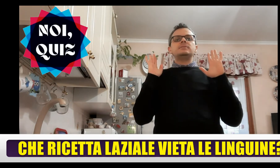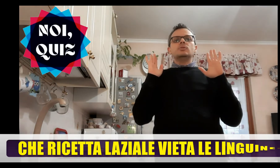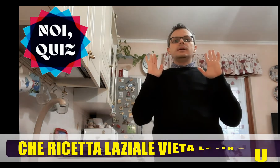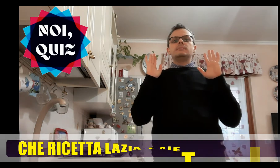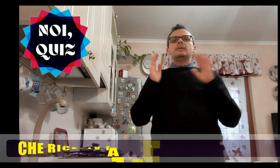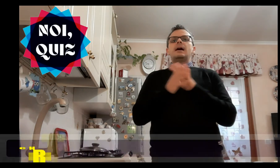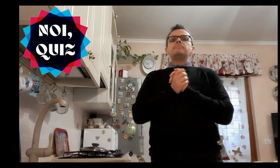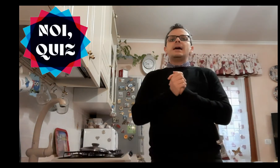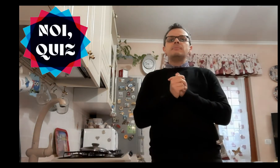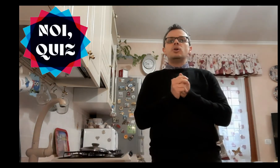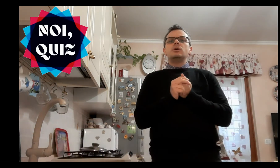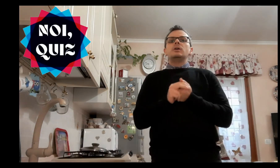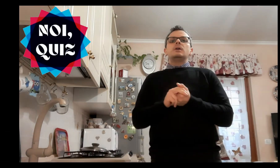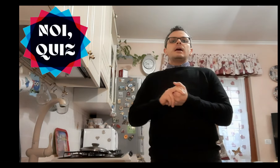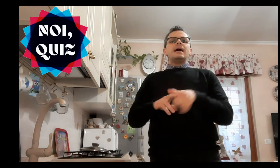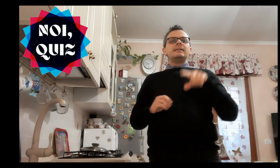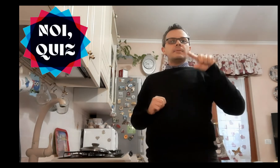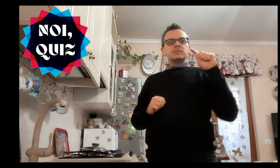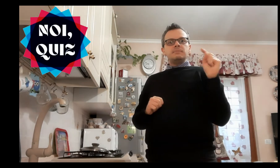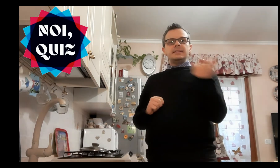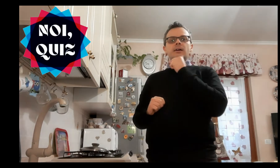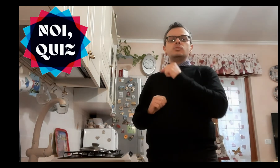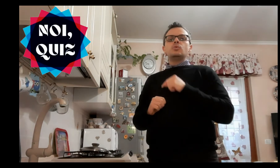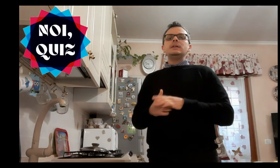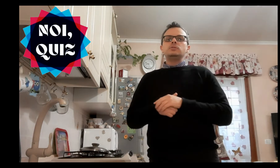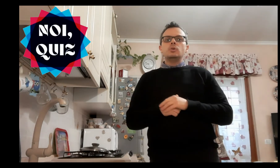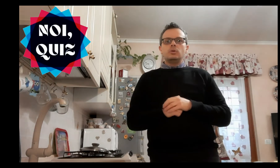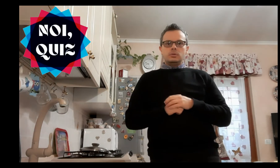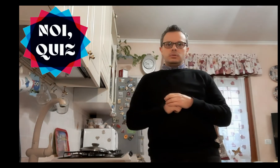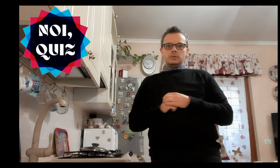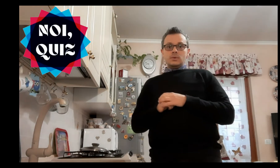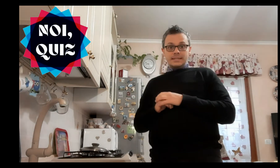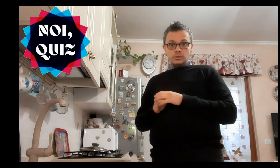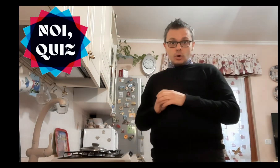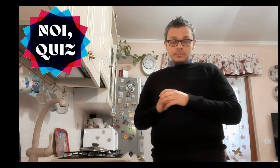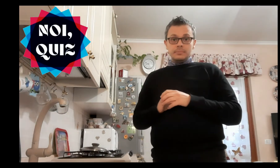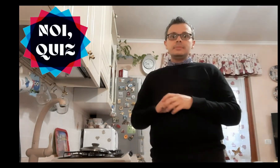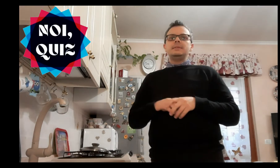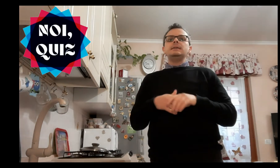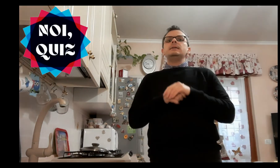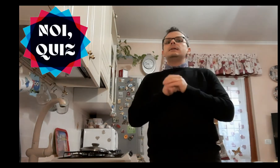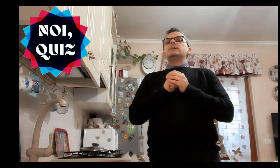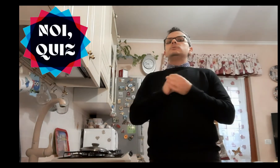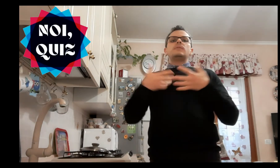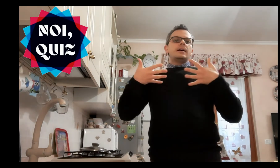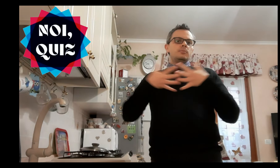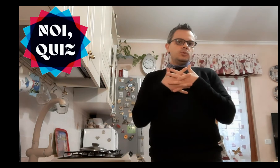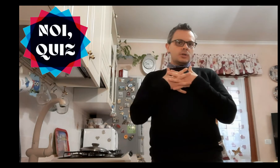Attenzione, abbiamo anche la possibilità con un quinto quesito di trovare un punto